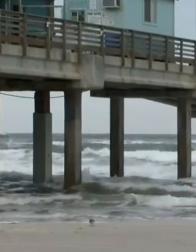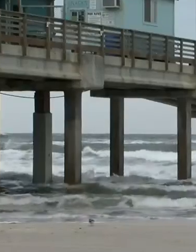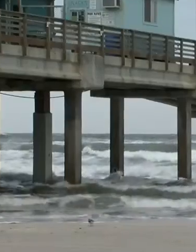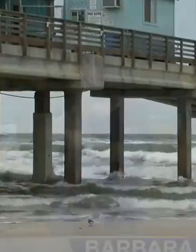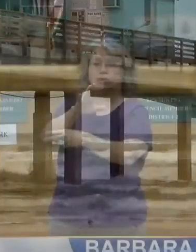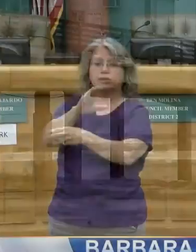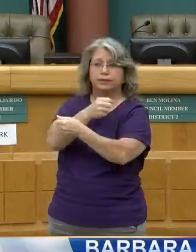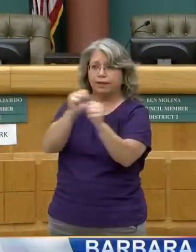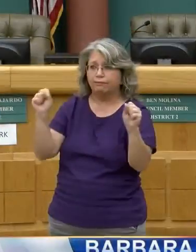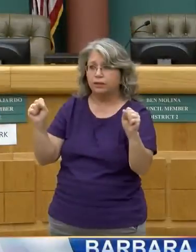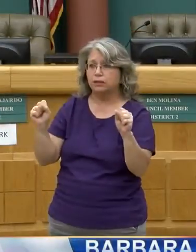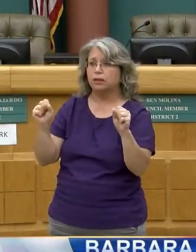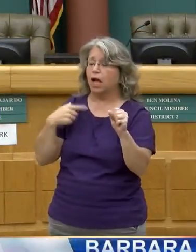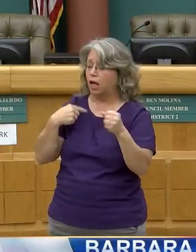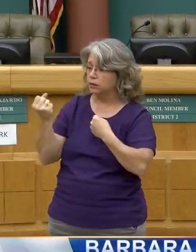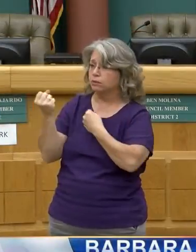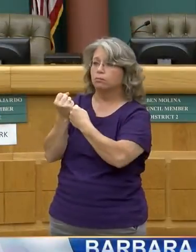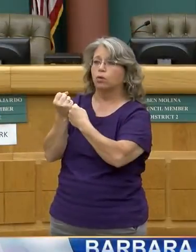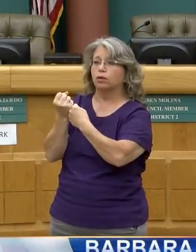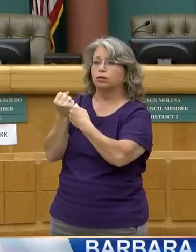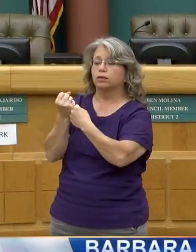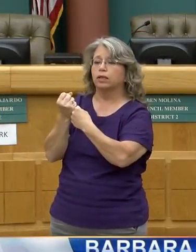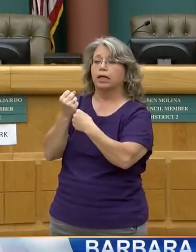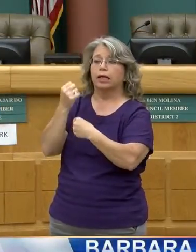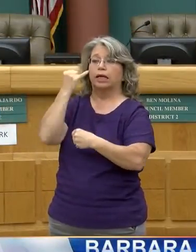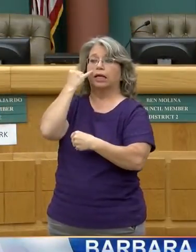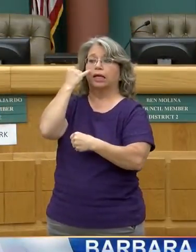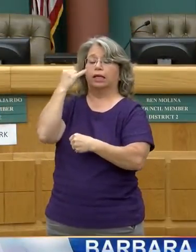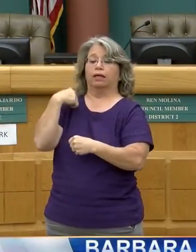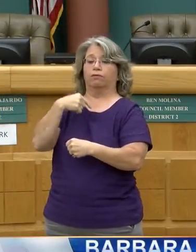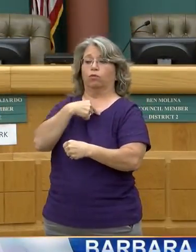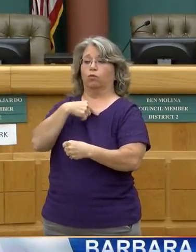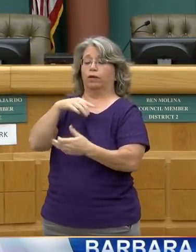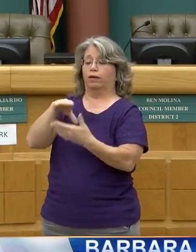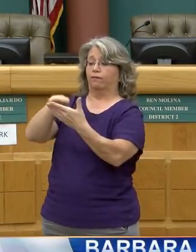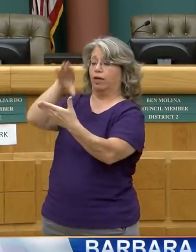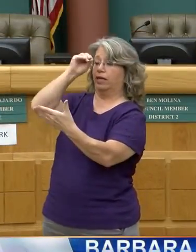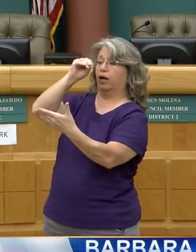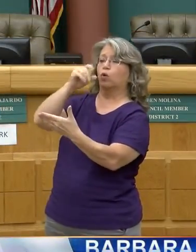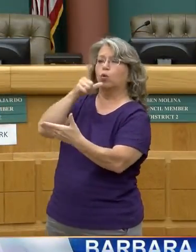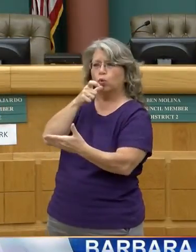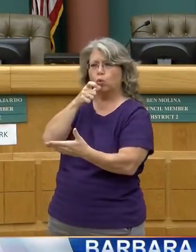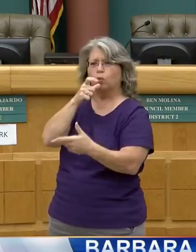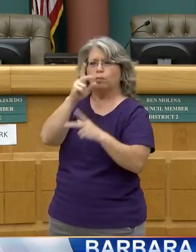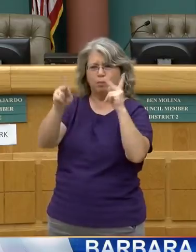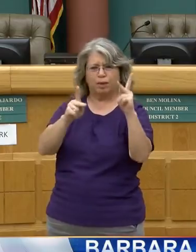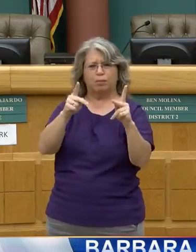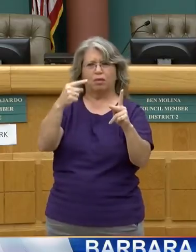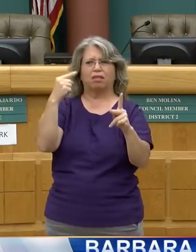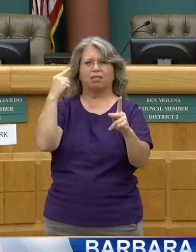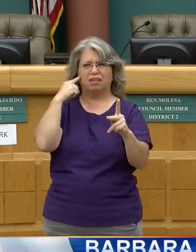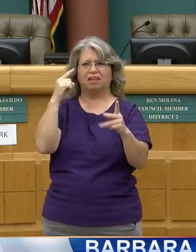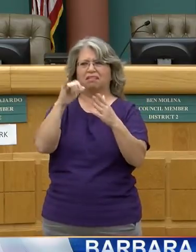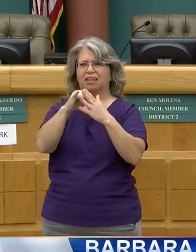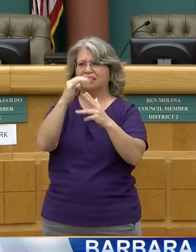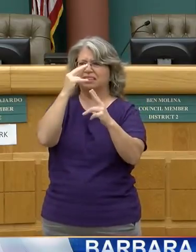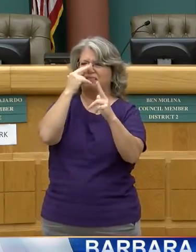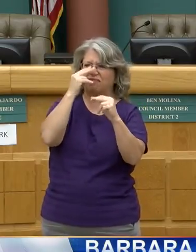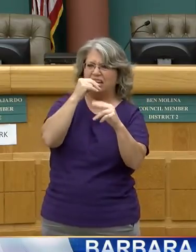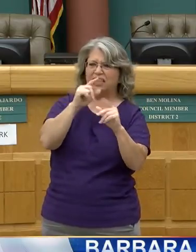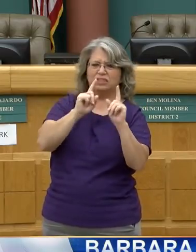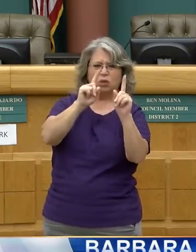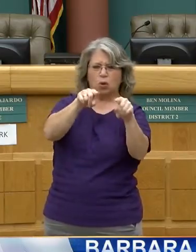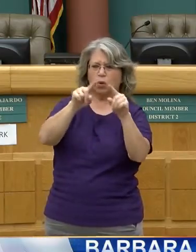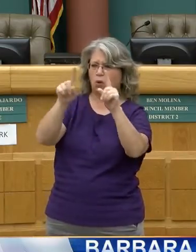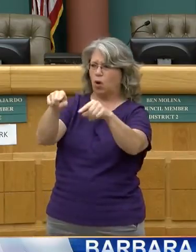virus y fui find out y si nos enteramos que alguien piensa que es chistoso y al muelle bauhaus o en